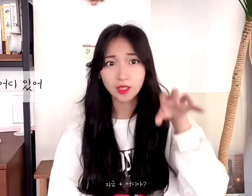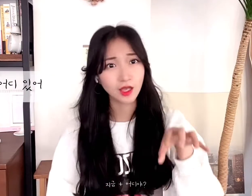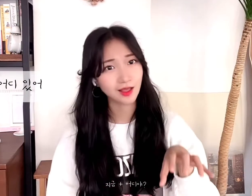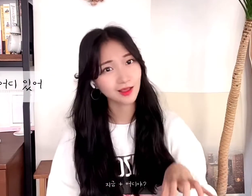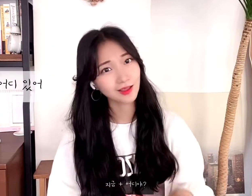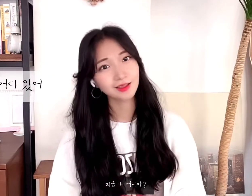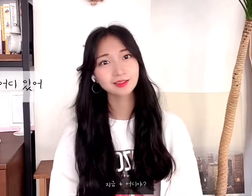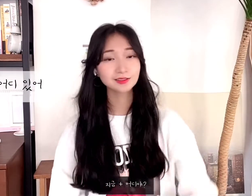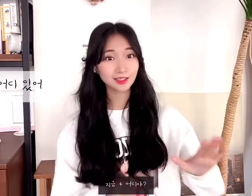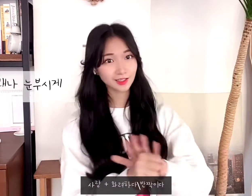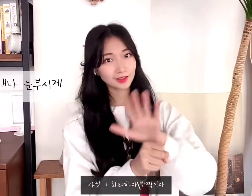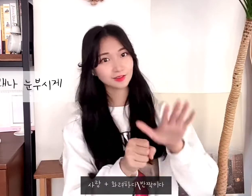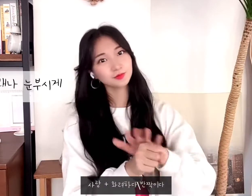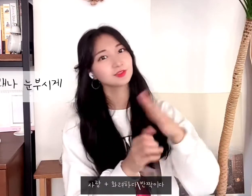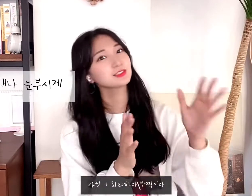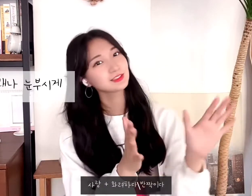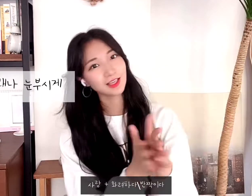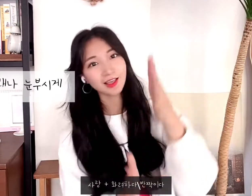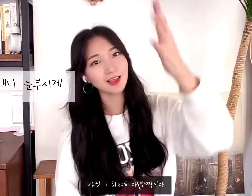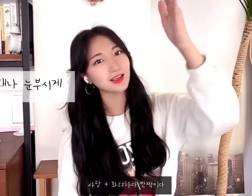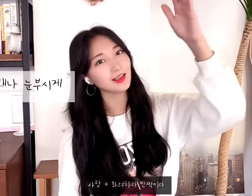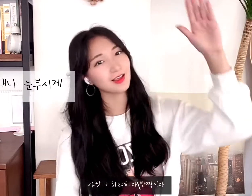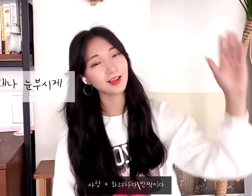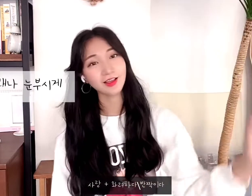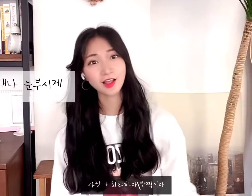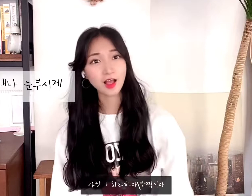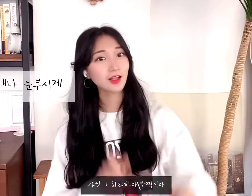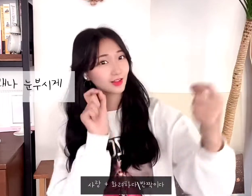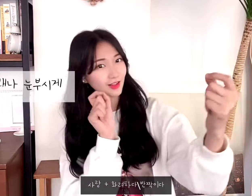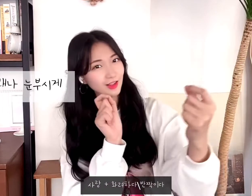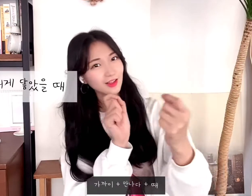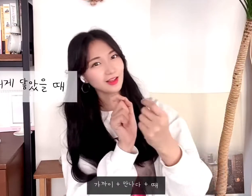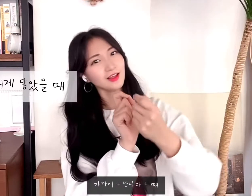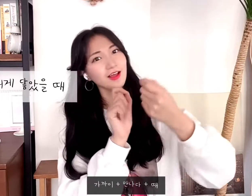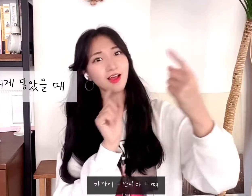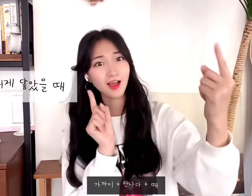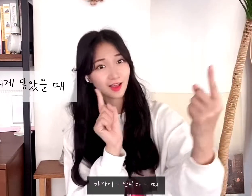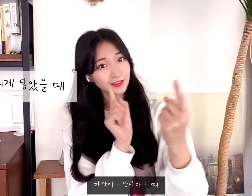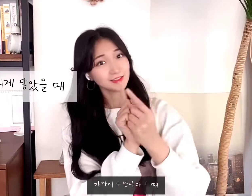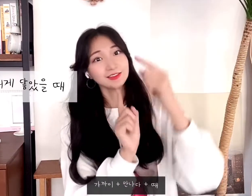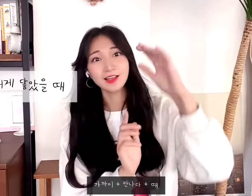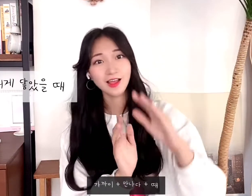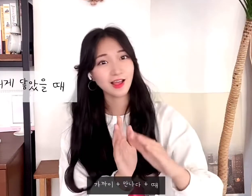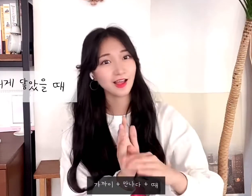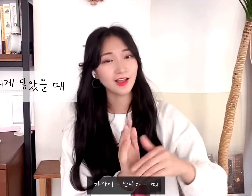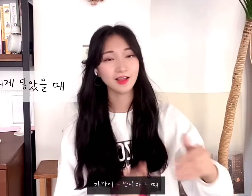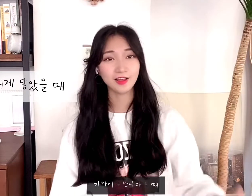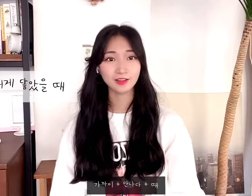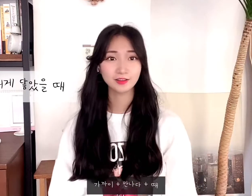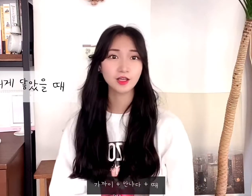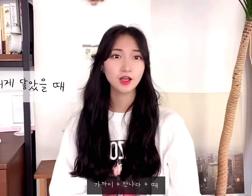사랑은 꽤나 눈부시게 날 여원에게 닿았을 때 난